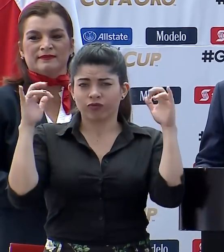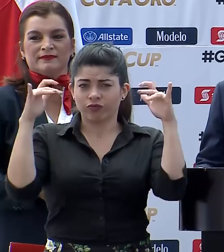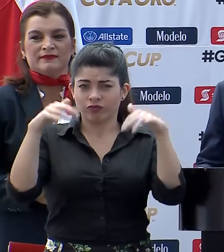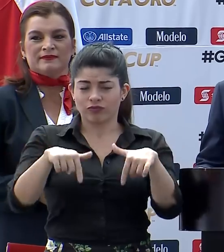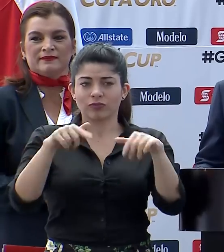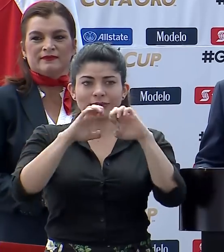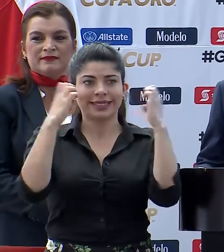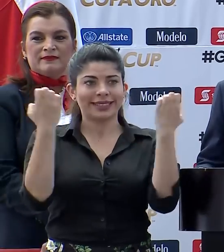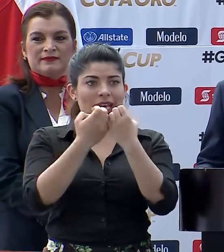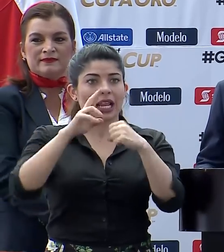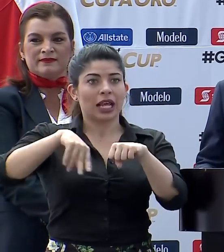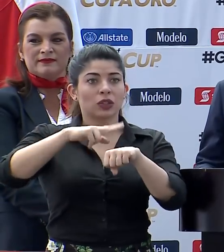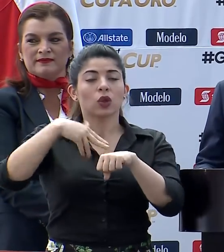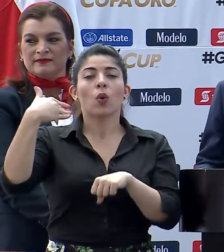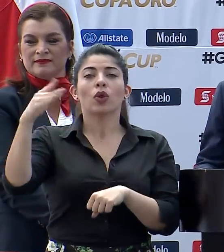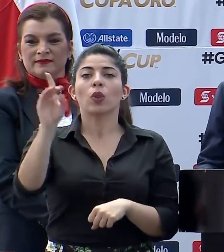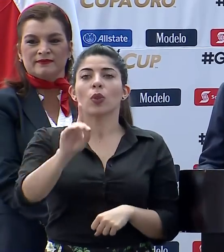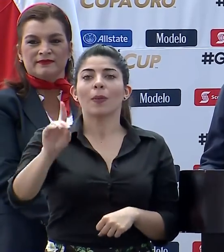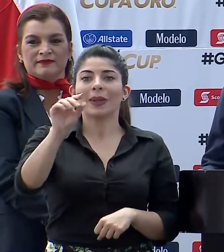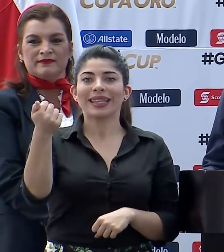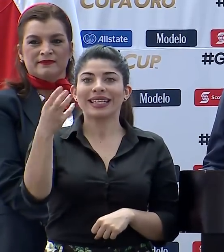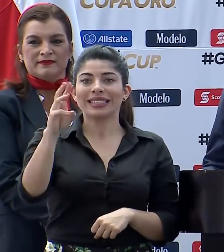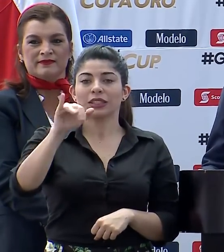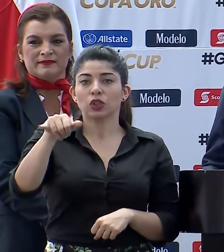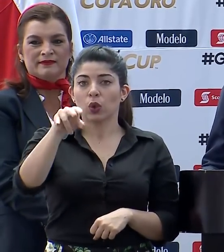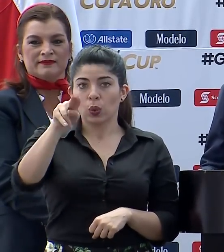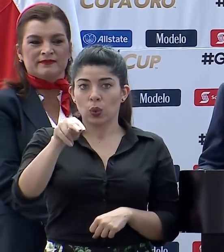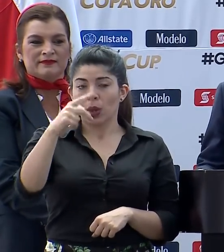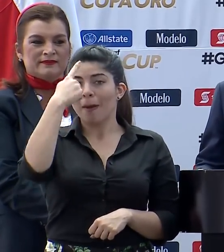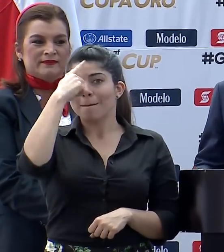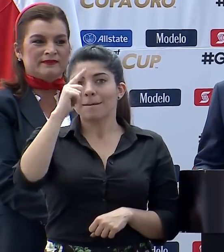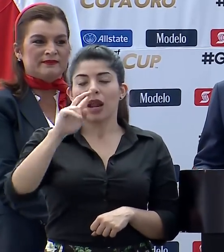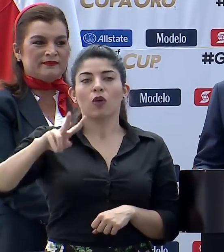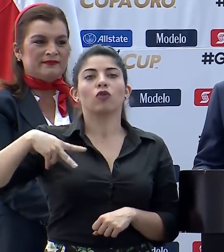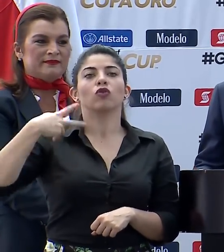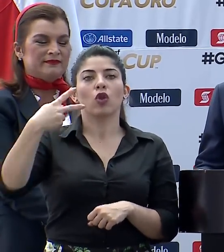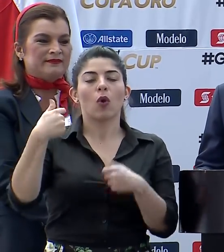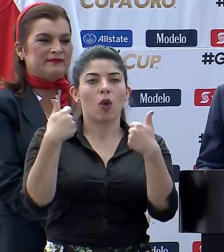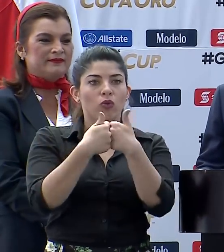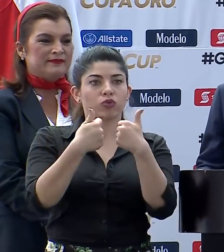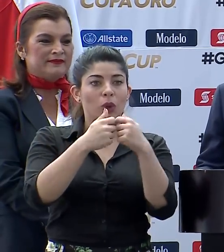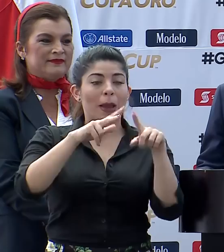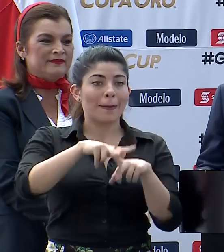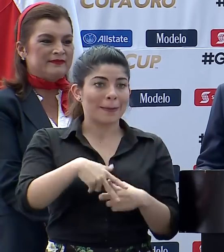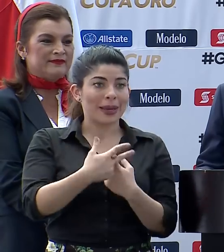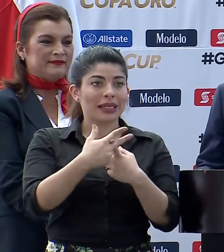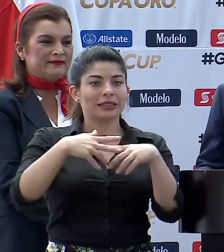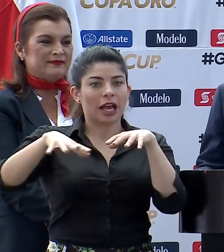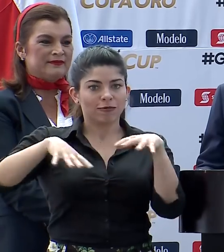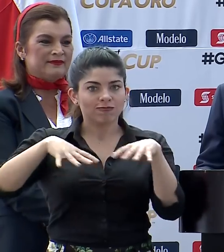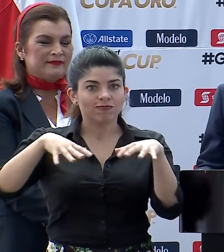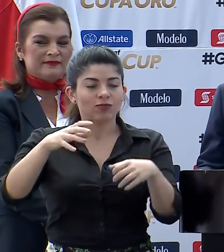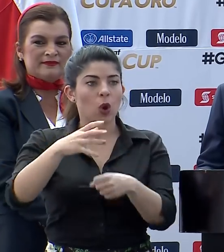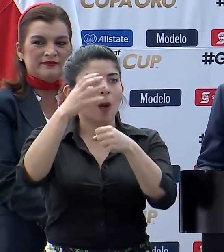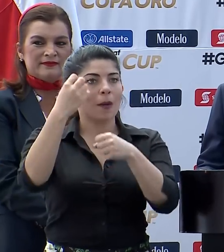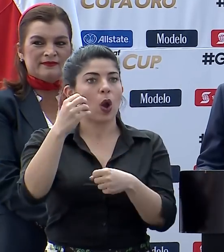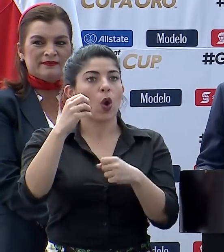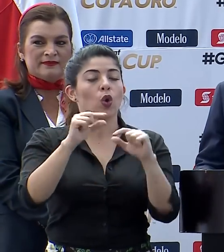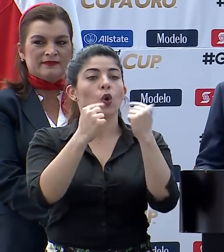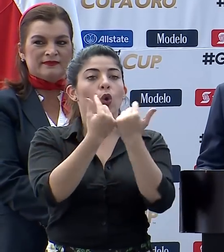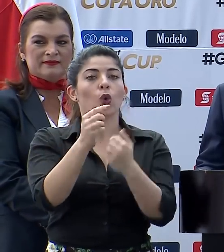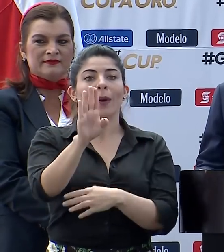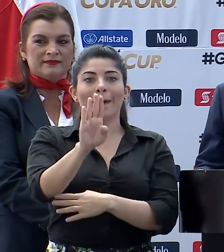Estadio Nacional, el domingo 16 de junio, para una doble jornada que dará inicio a la acción de Copa Oro del Grupo